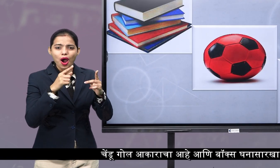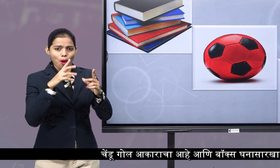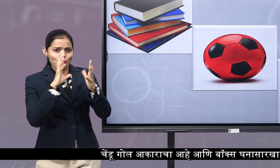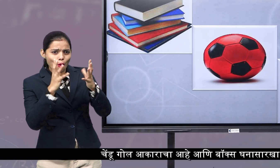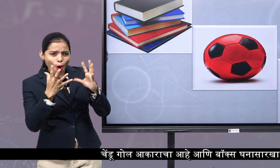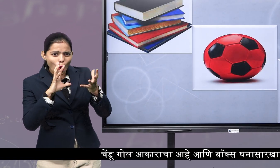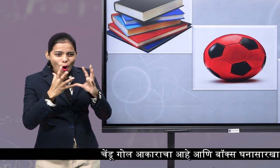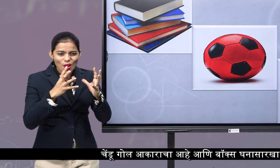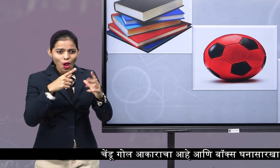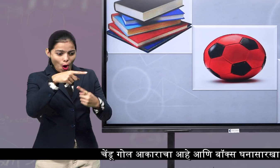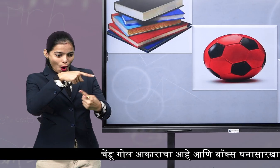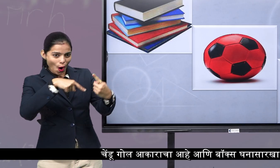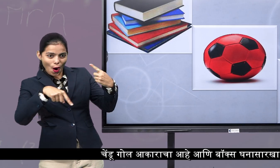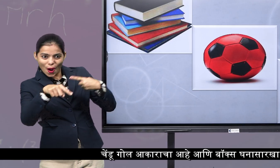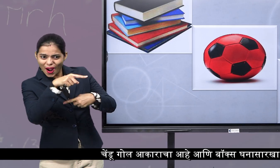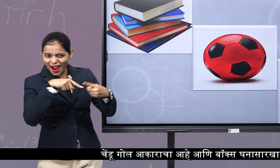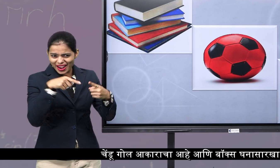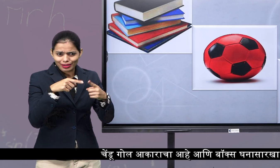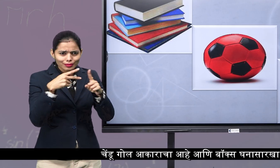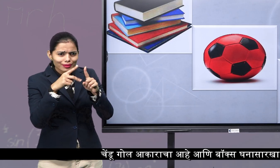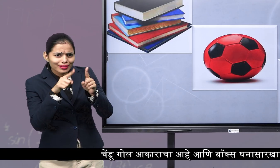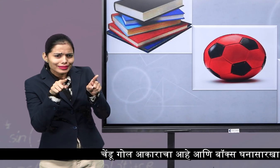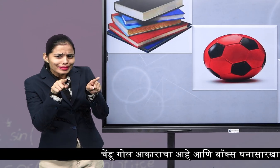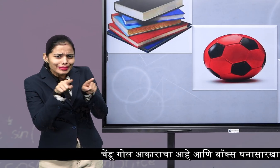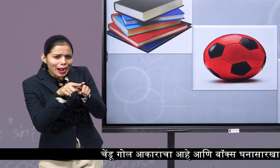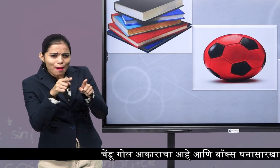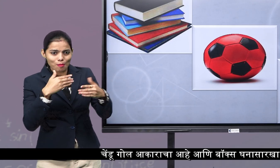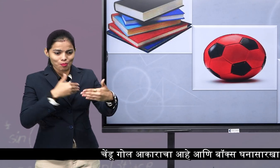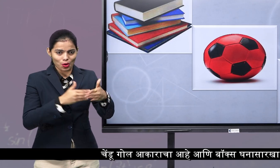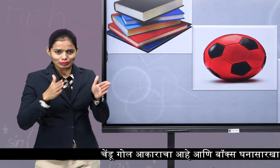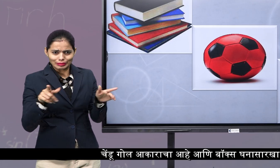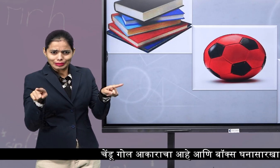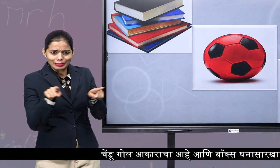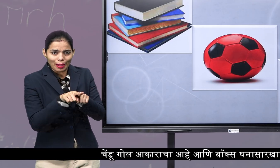चेंडू गोल आकाराचा आहे आणि बॉक्स घनासारखा आहे.